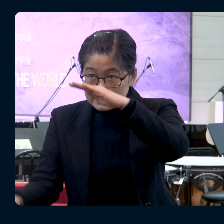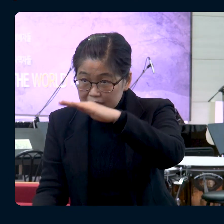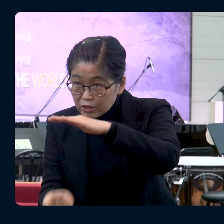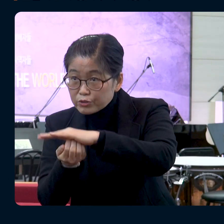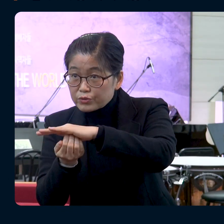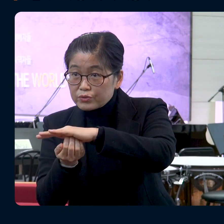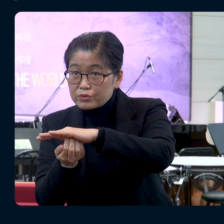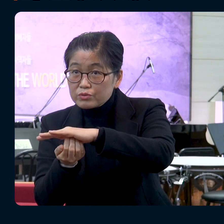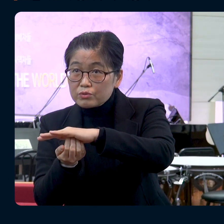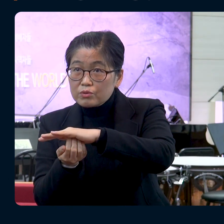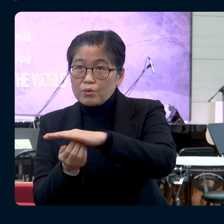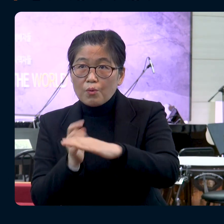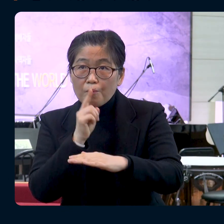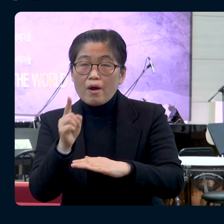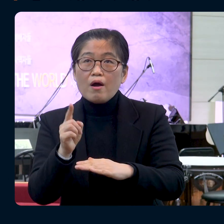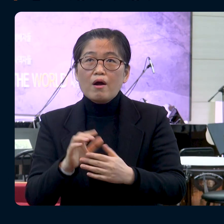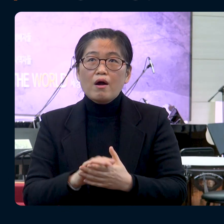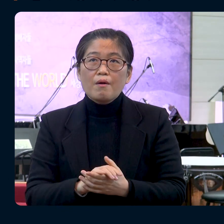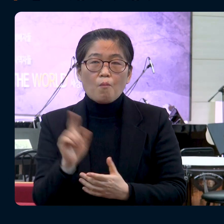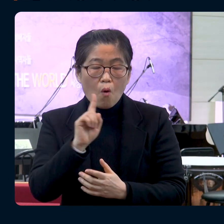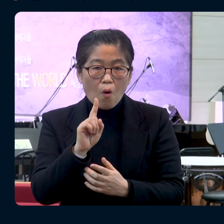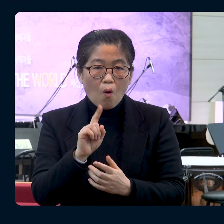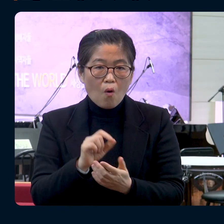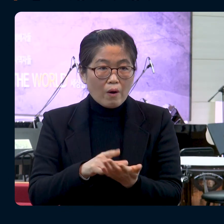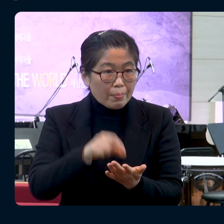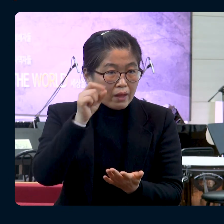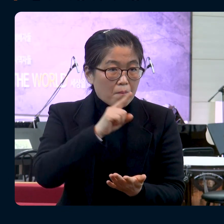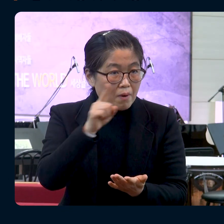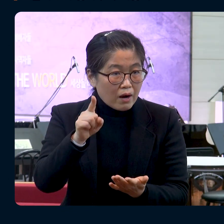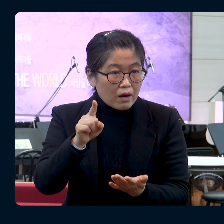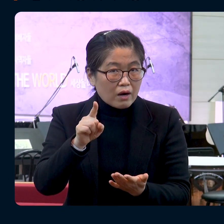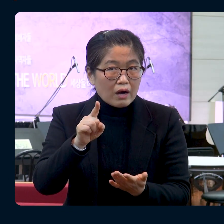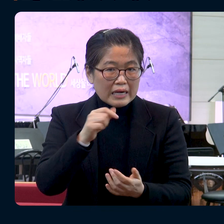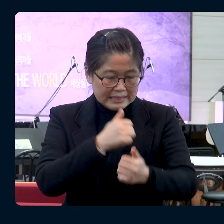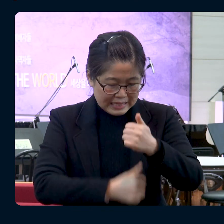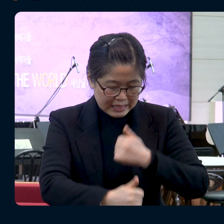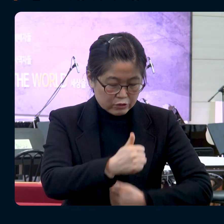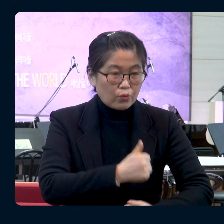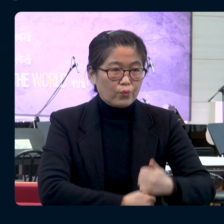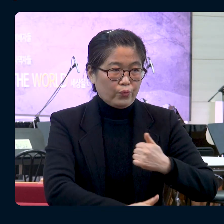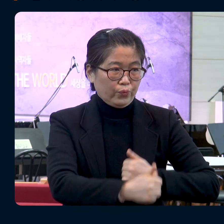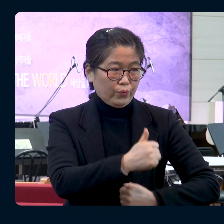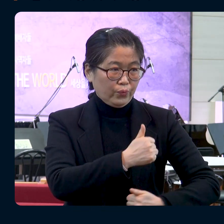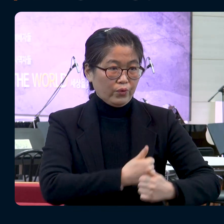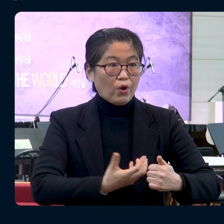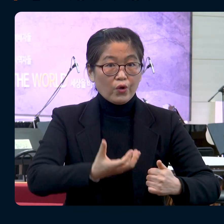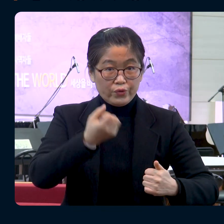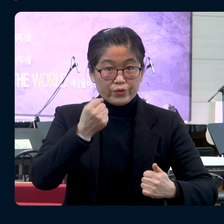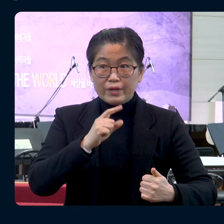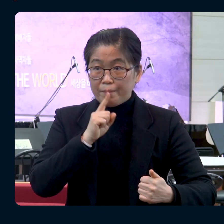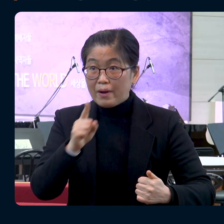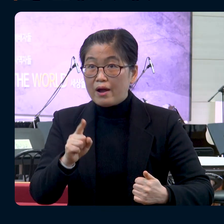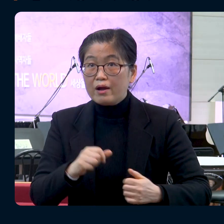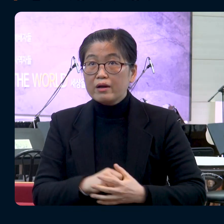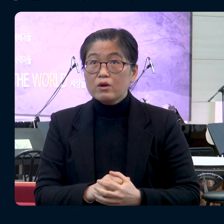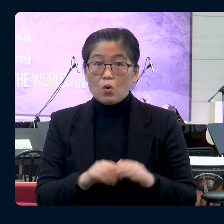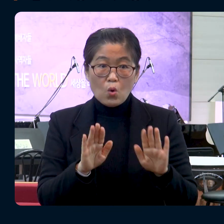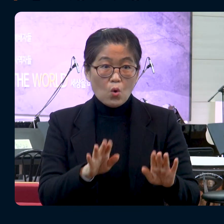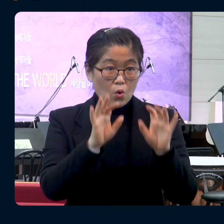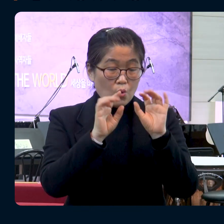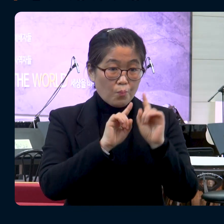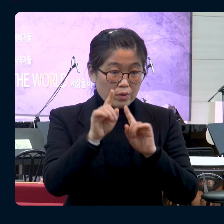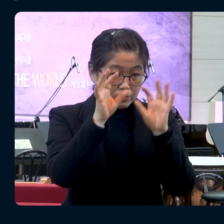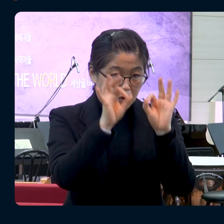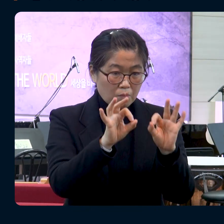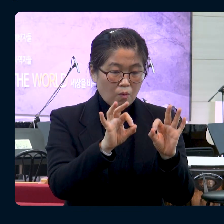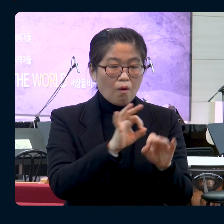뜻을 성취하리로다. 이 말을 한마디로 말하면 자손을 본다, 그런 뜻이죠. 그런데 오늘